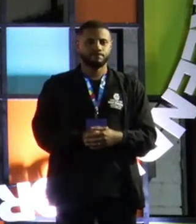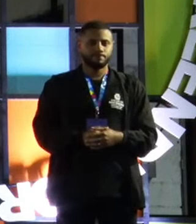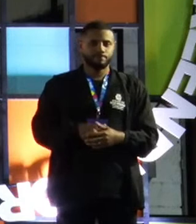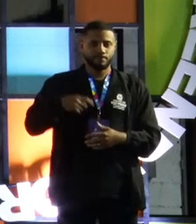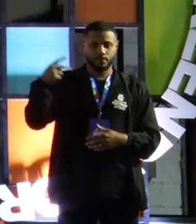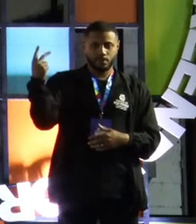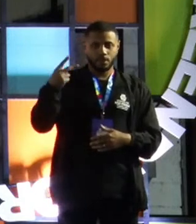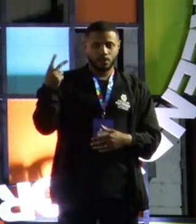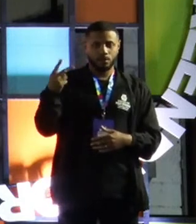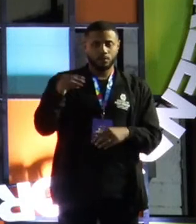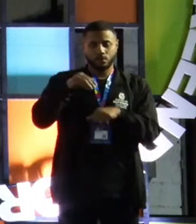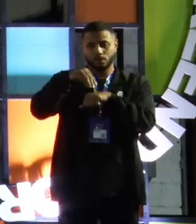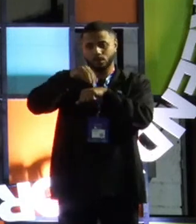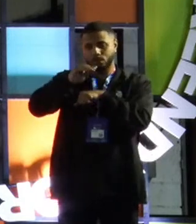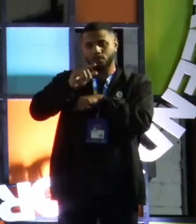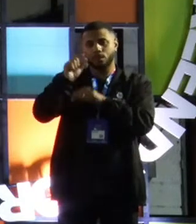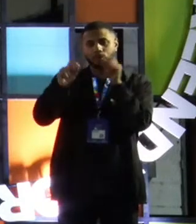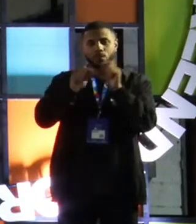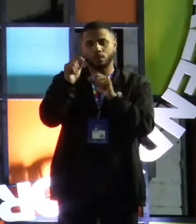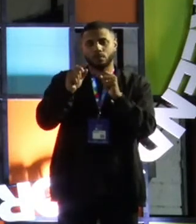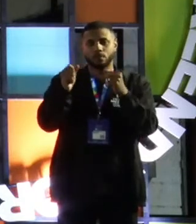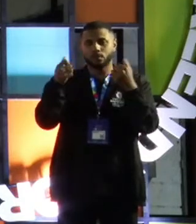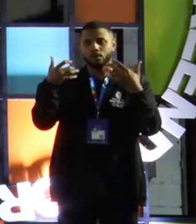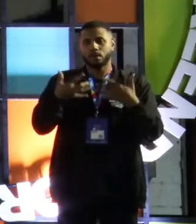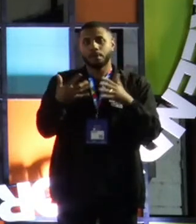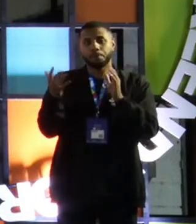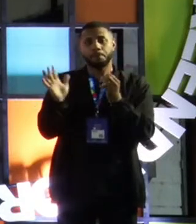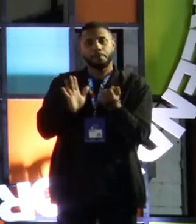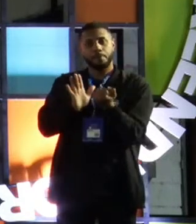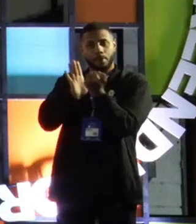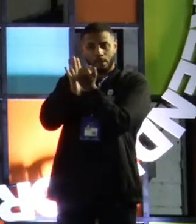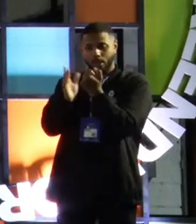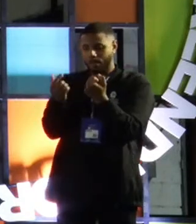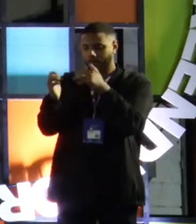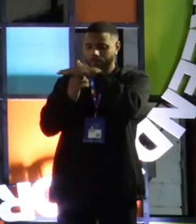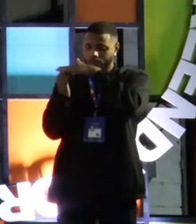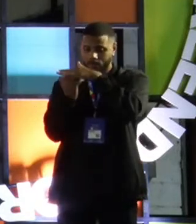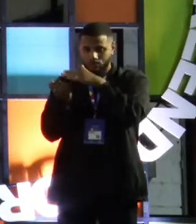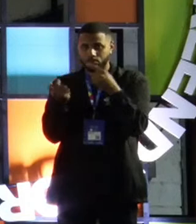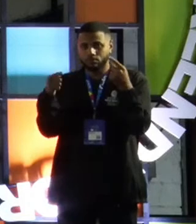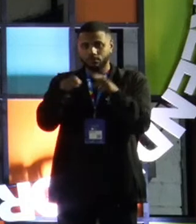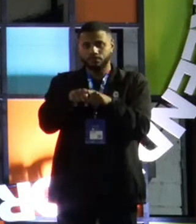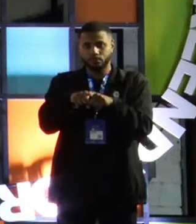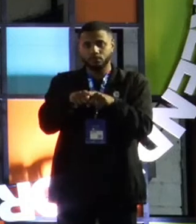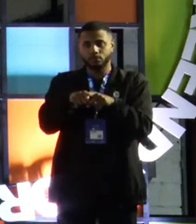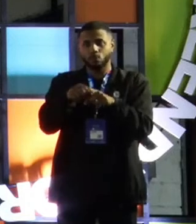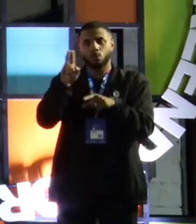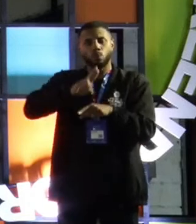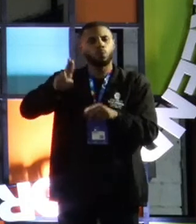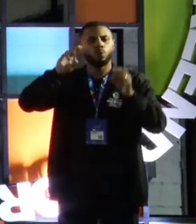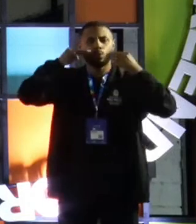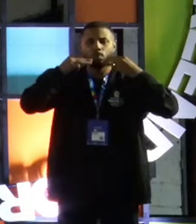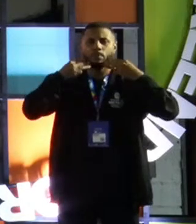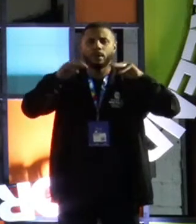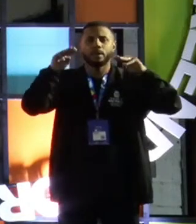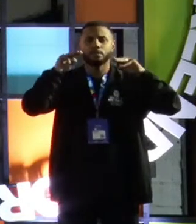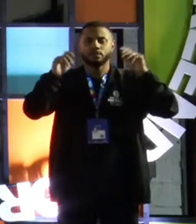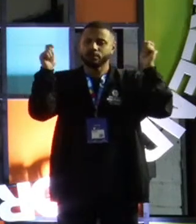Segundo bloco de dicas são as parcerias com as marcas e a utilização da publicidade.